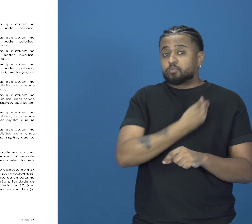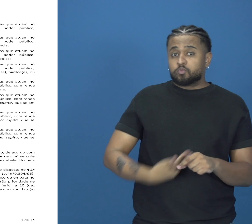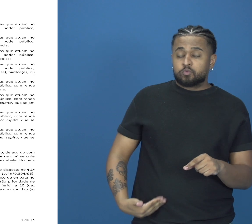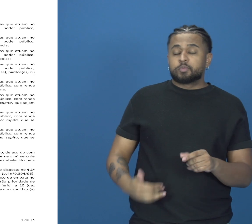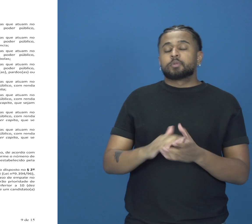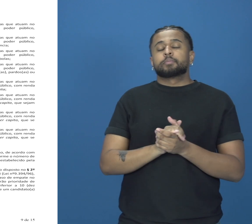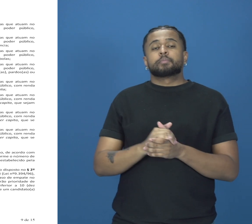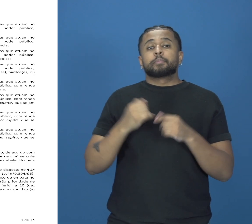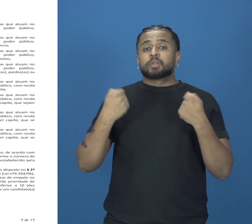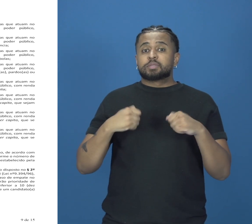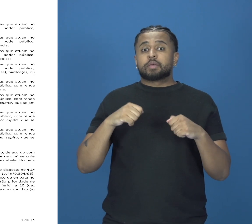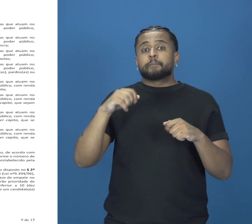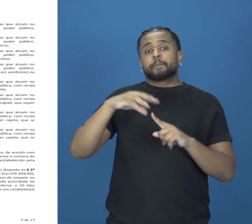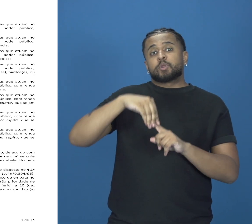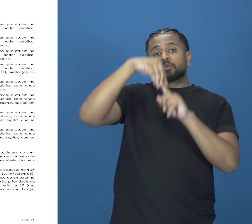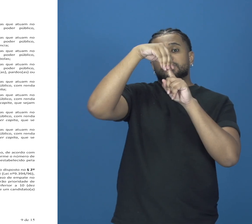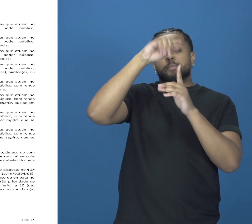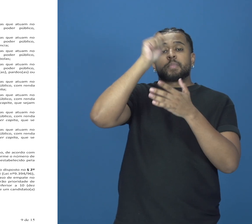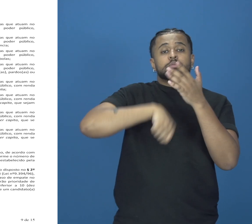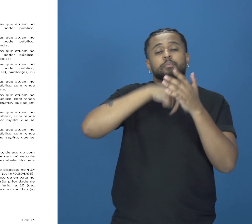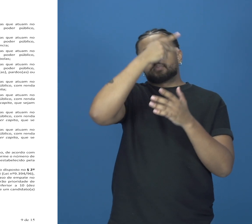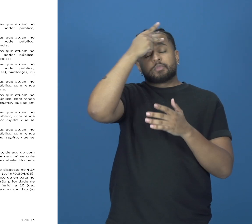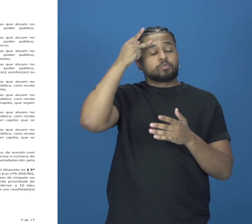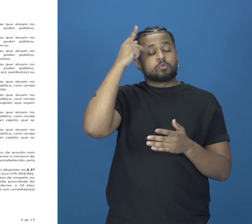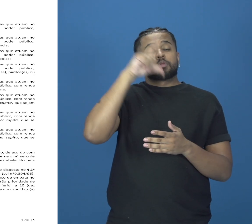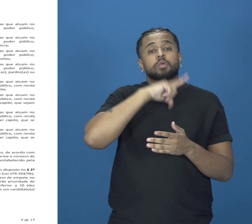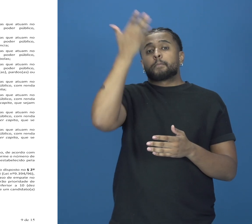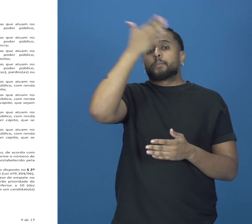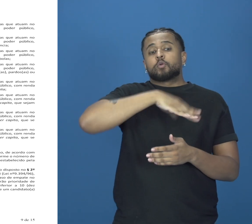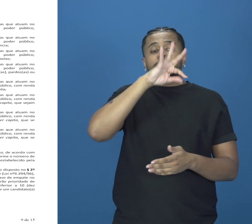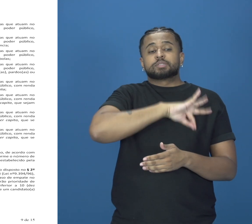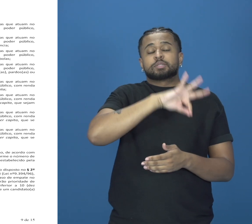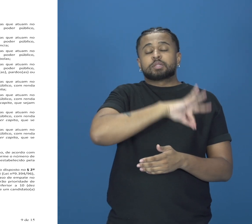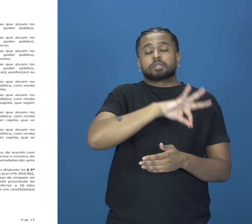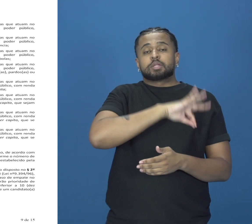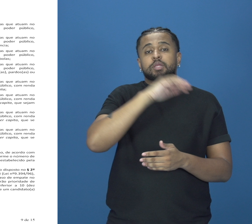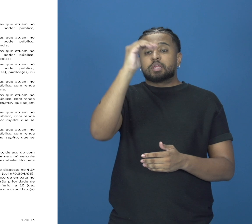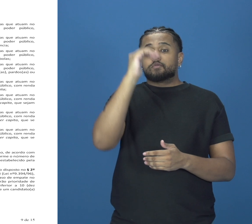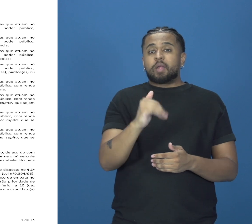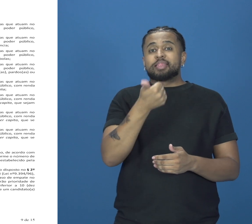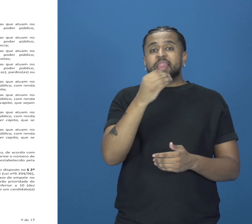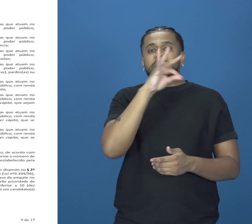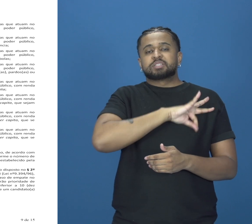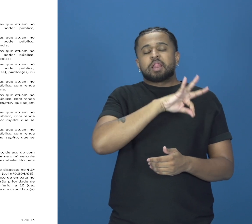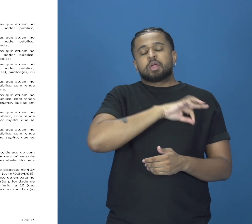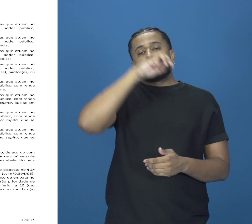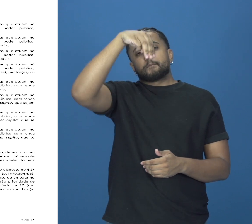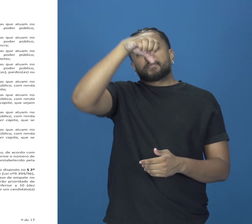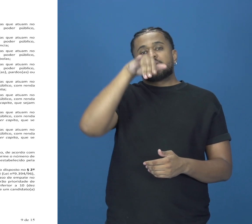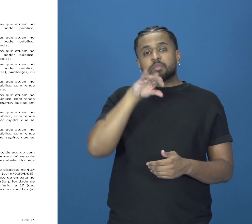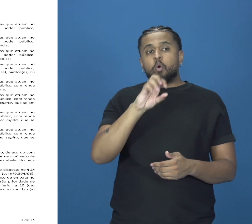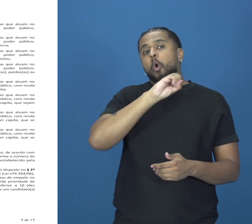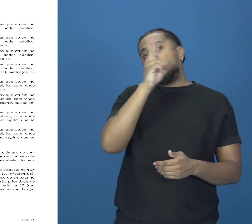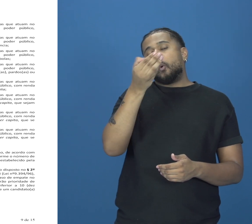ensino superior darão prioridade de matrícula ao candidato que comprove ter renda familiar inferior a 10 salários mínimos